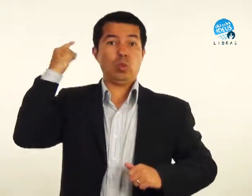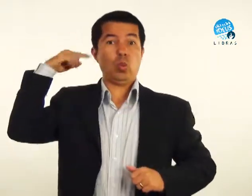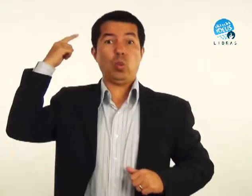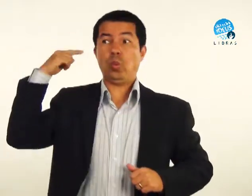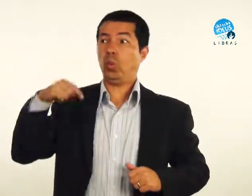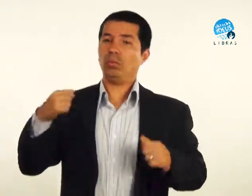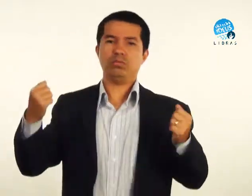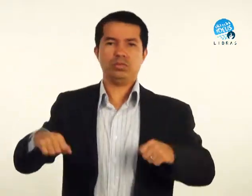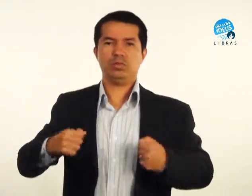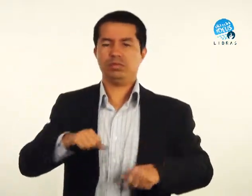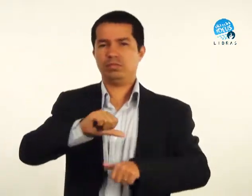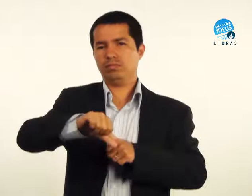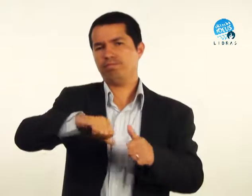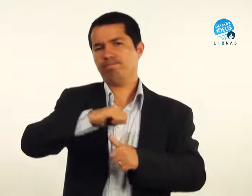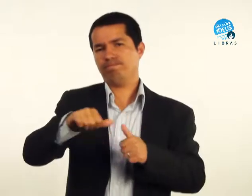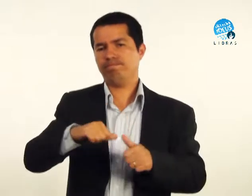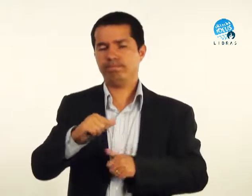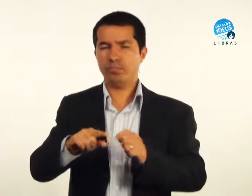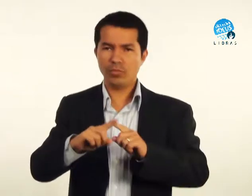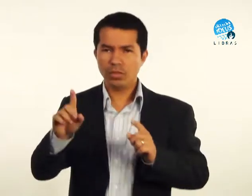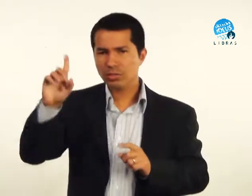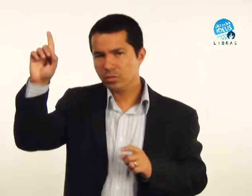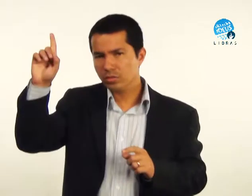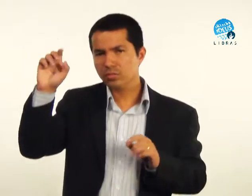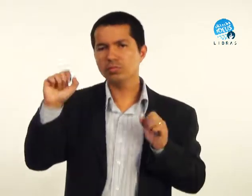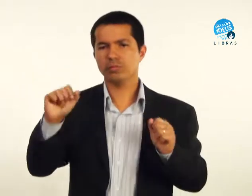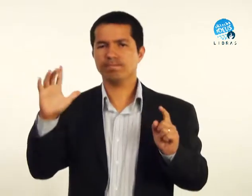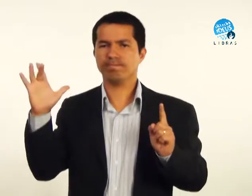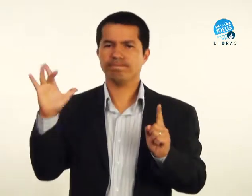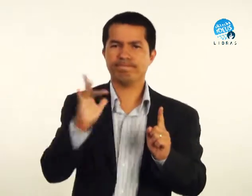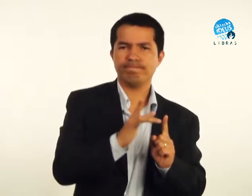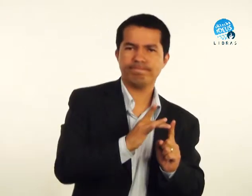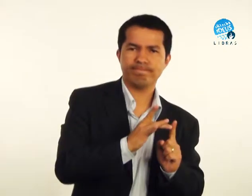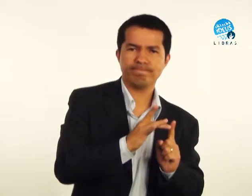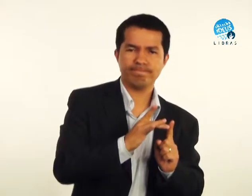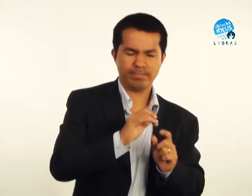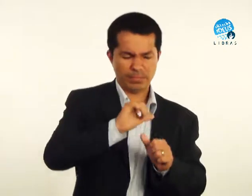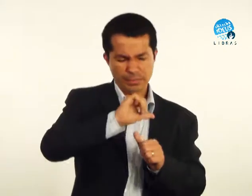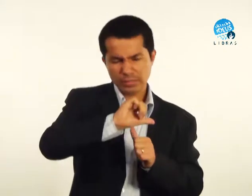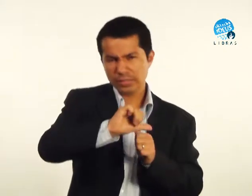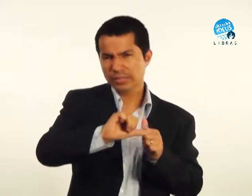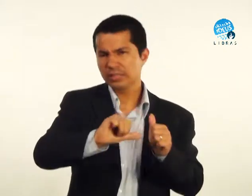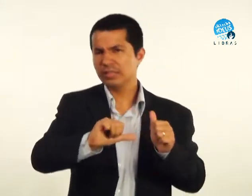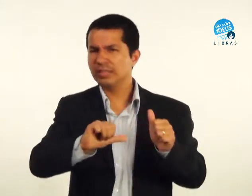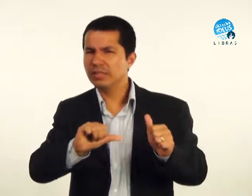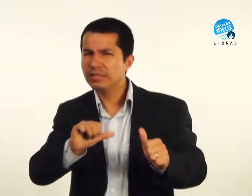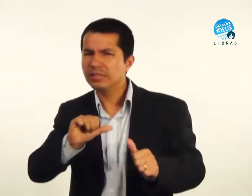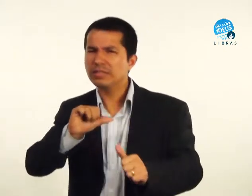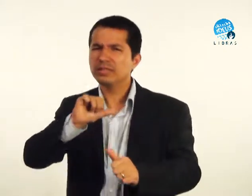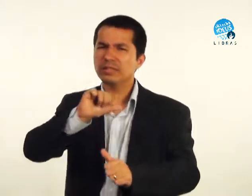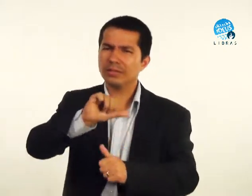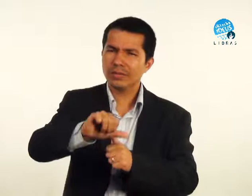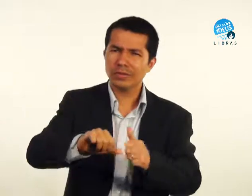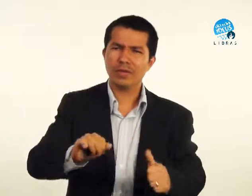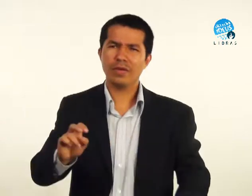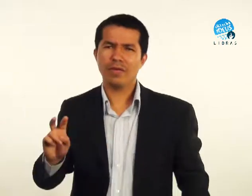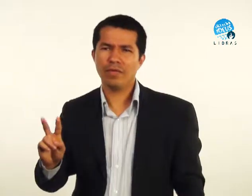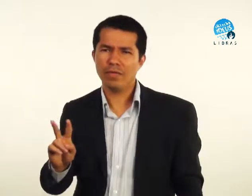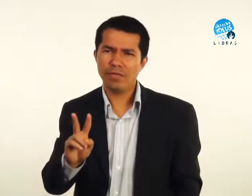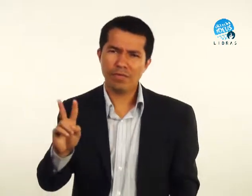Graças a Deus que é um pouquinho cada dia, senão a gente ficava doidinho. Porque ele tinha que mexer em tanta coisa, então ele vai dizer: vamos lá, vamos mexer aqui, senão